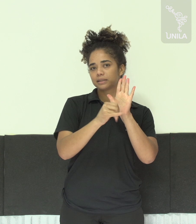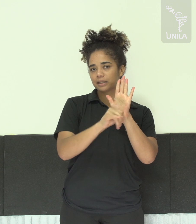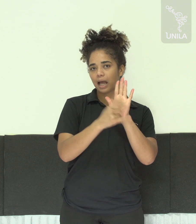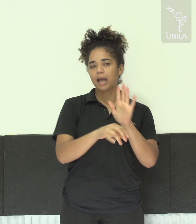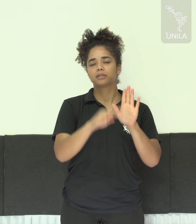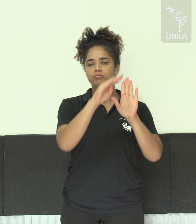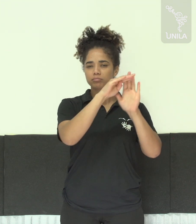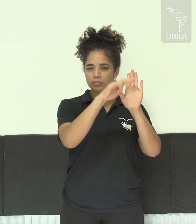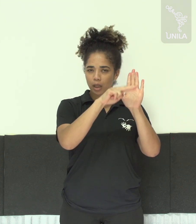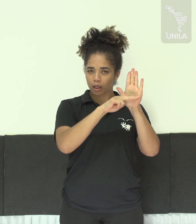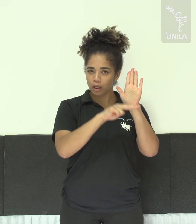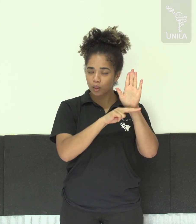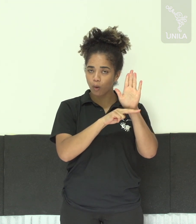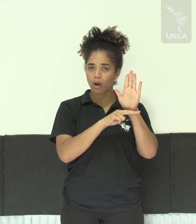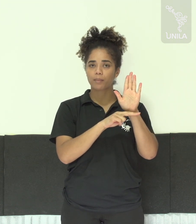complementares,